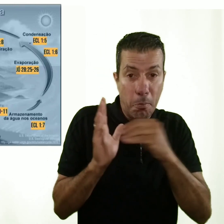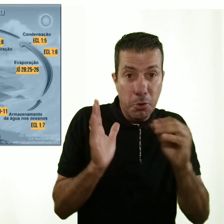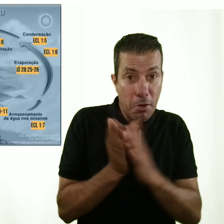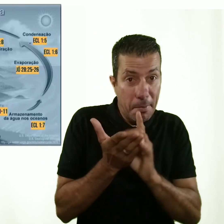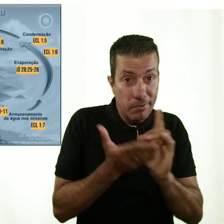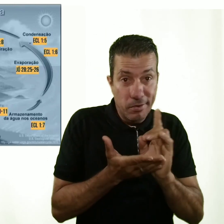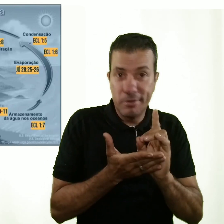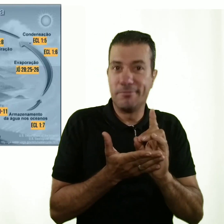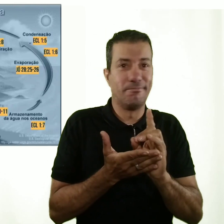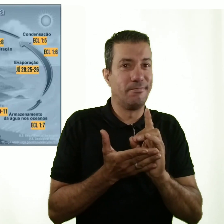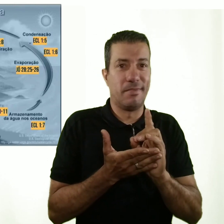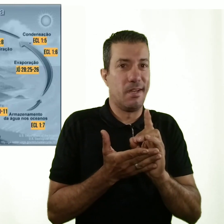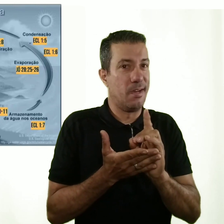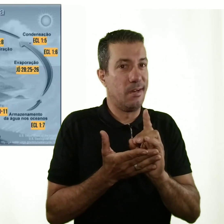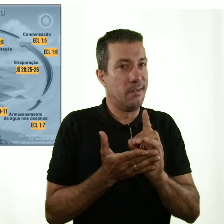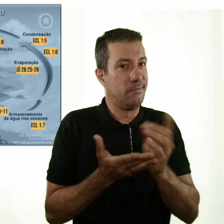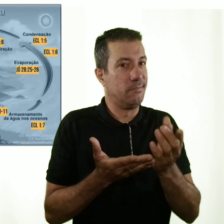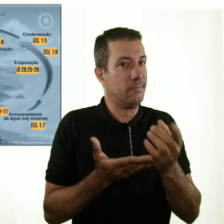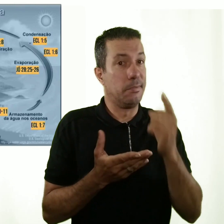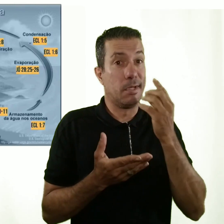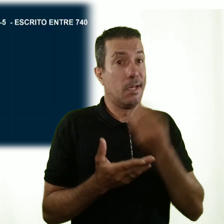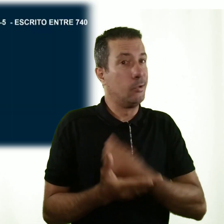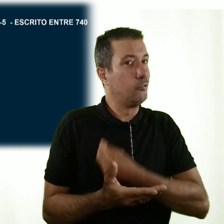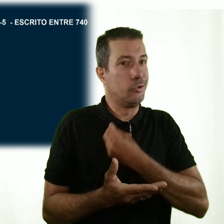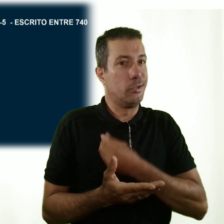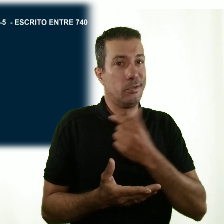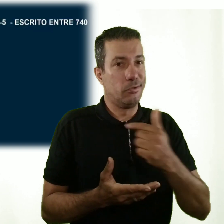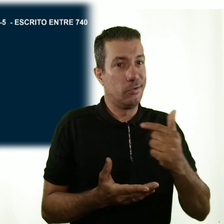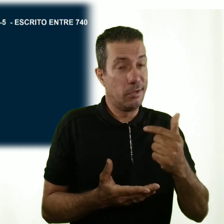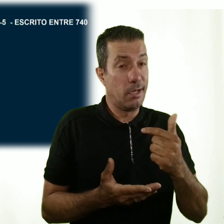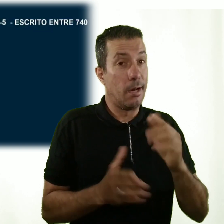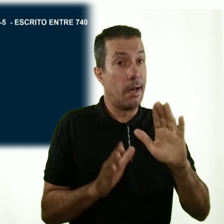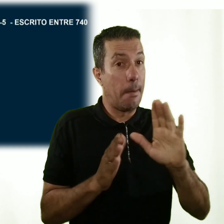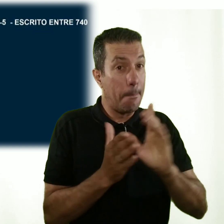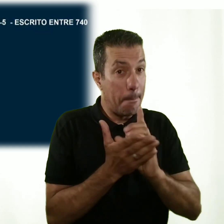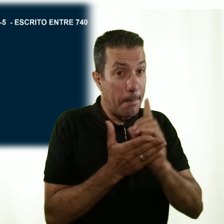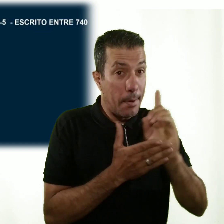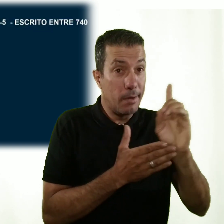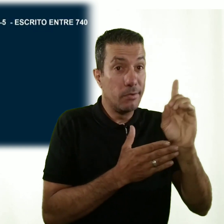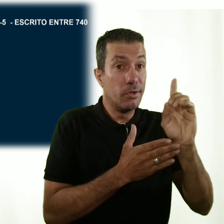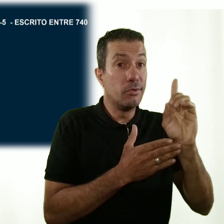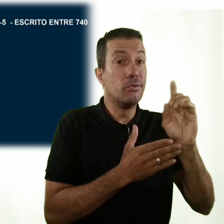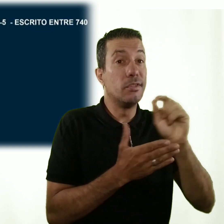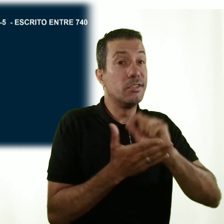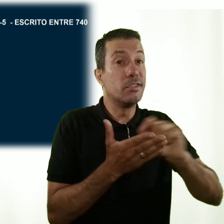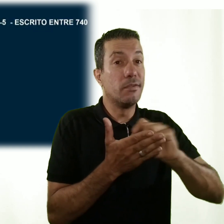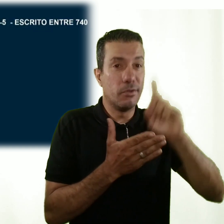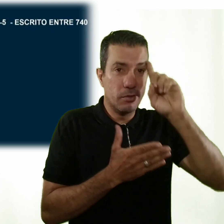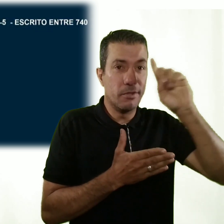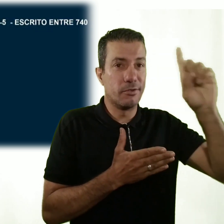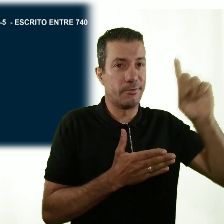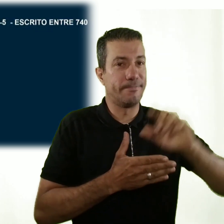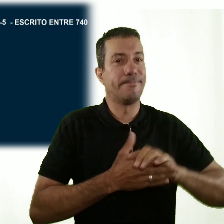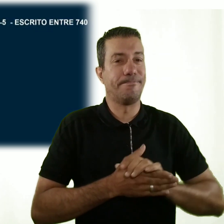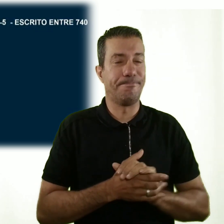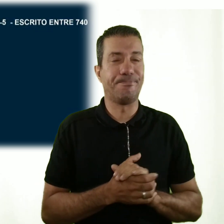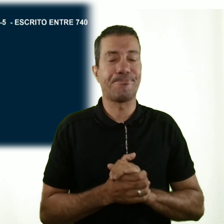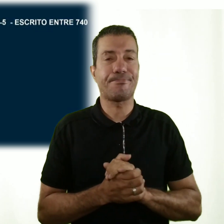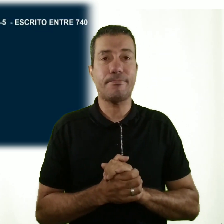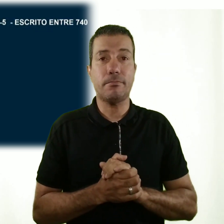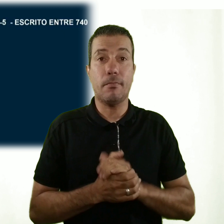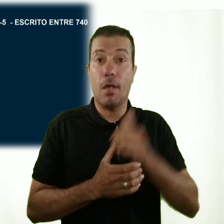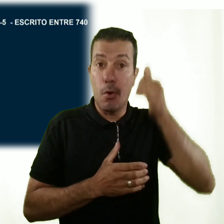dos Estados Unidos, porque ele não existia ainda. Vou te dar agora uma